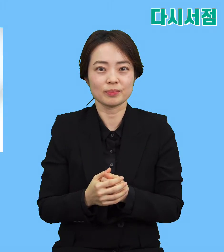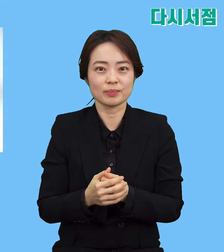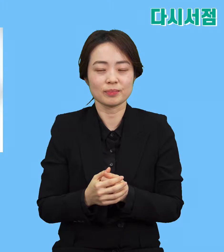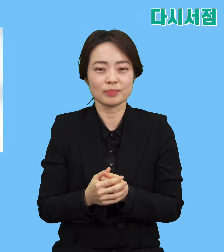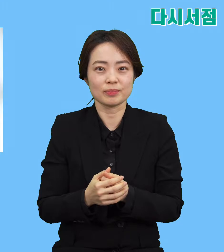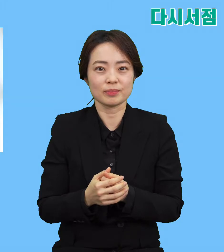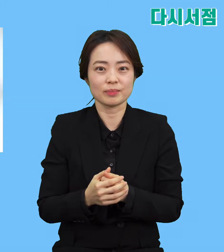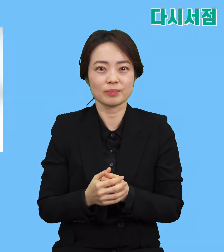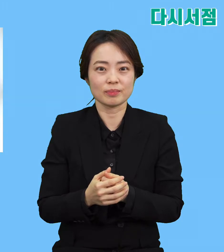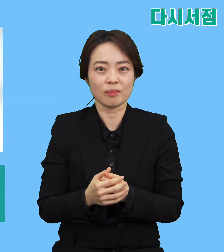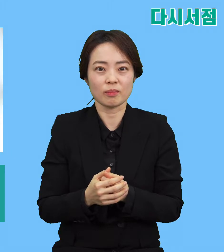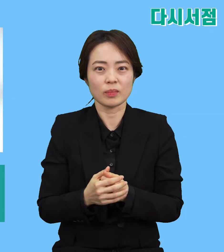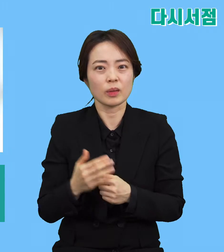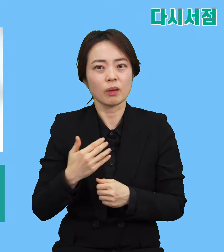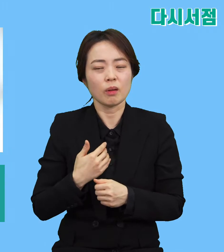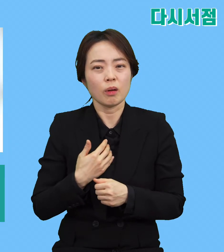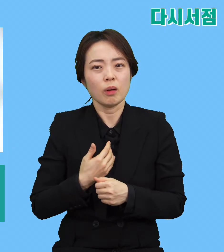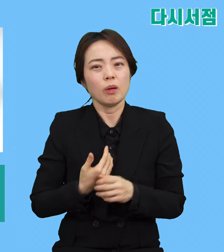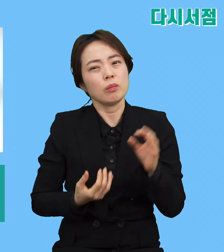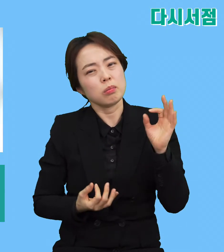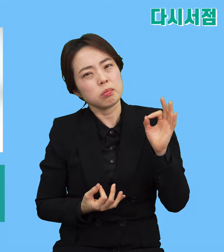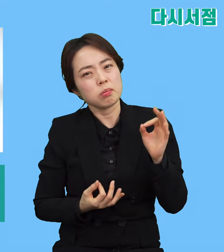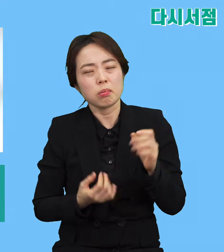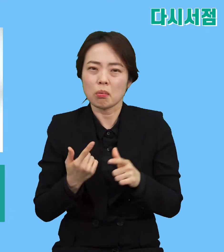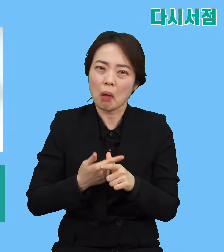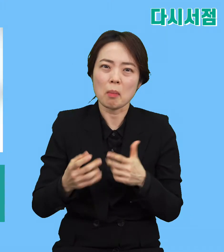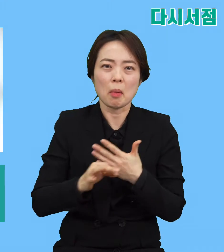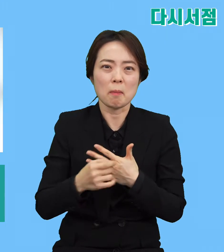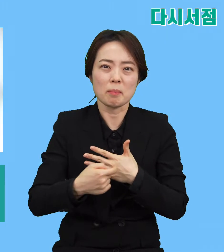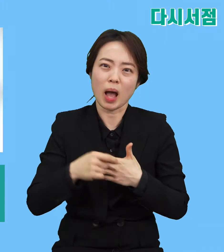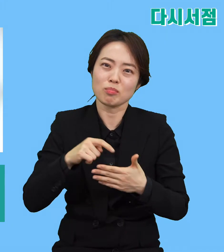뭔가를 하고 있지 않으면 뭔가 마음이 좀